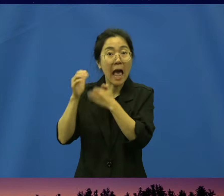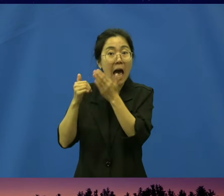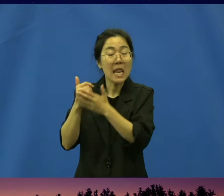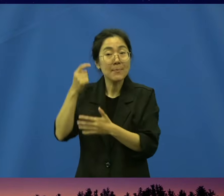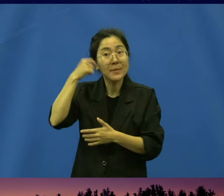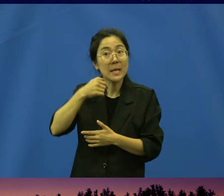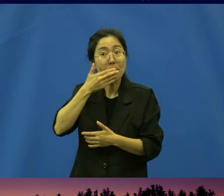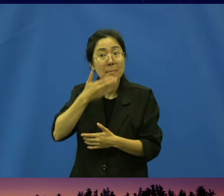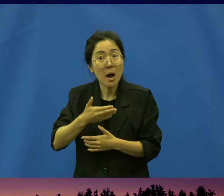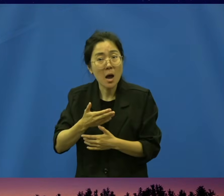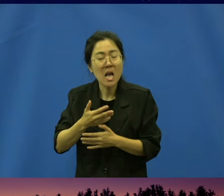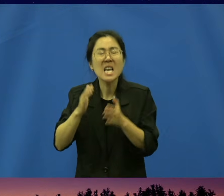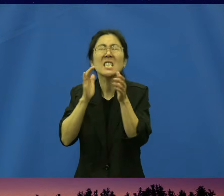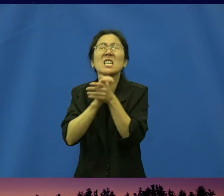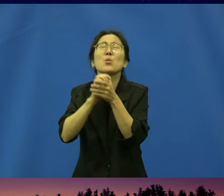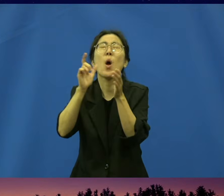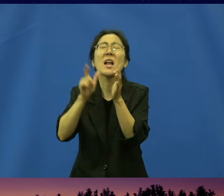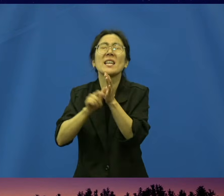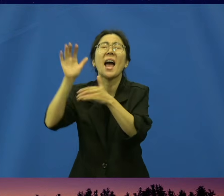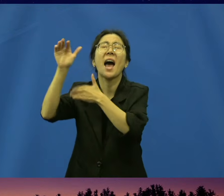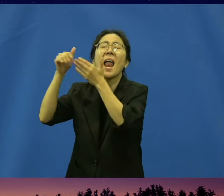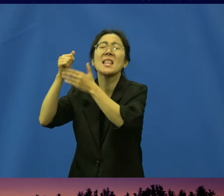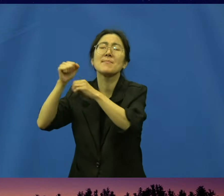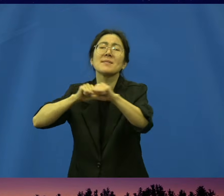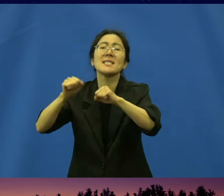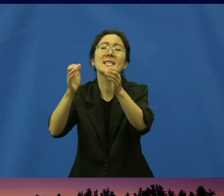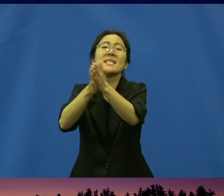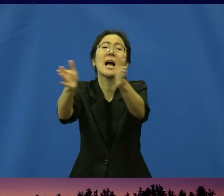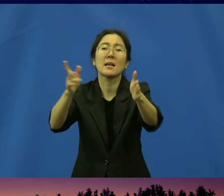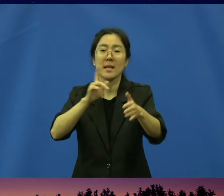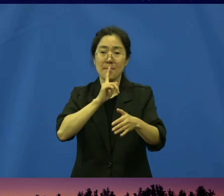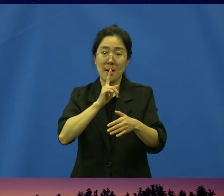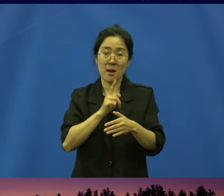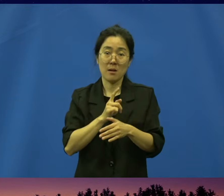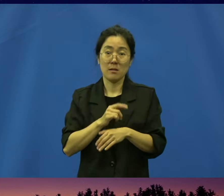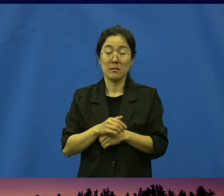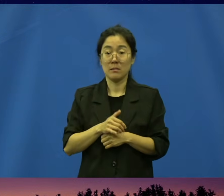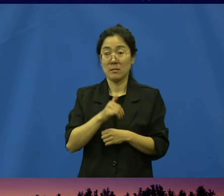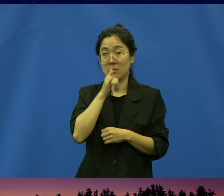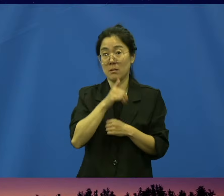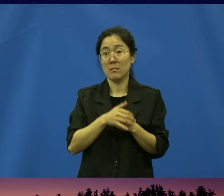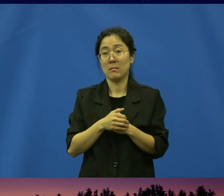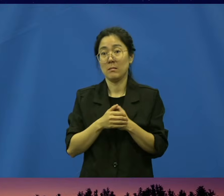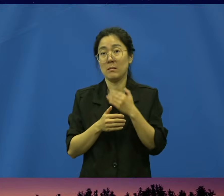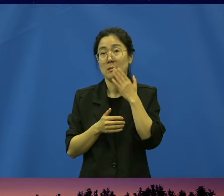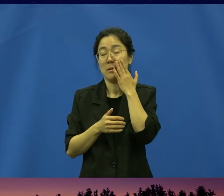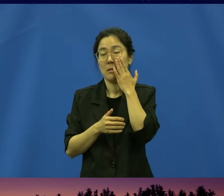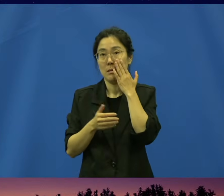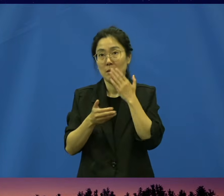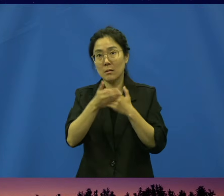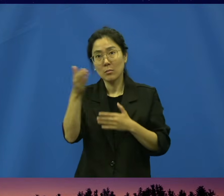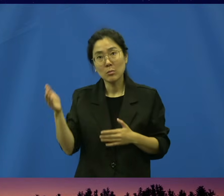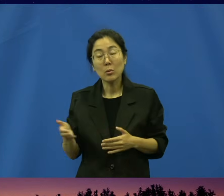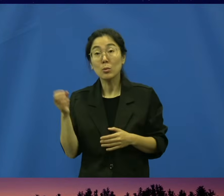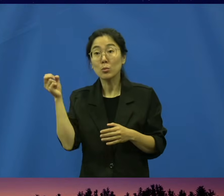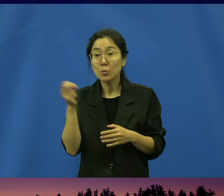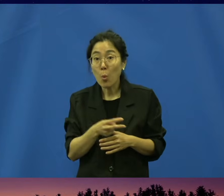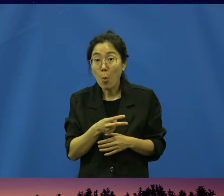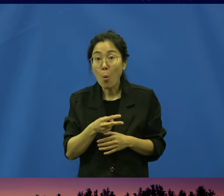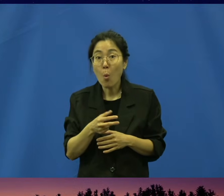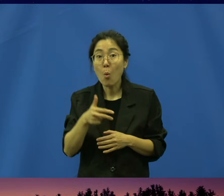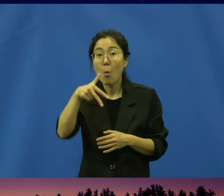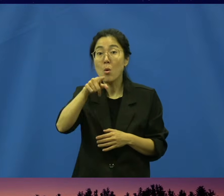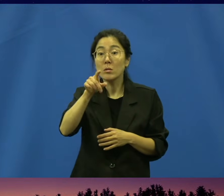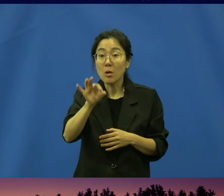남겼습니다. 기도를 너무너무도 강조하느라고 그랬습니다. 정필토 목사님은 수영로 교회를 개척하시면서 기도와